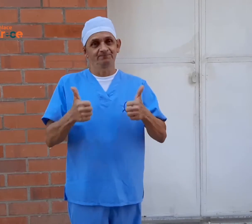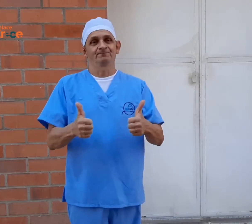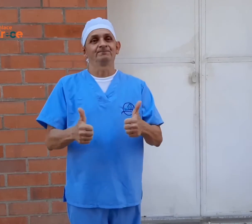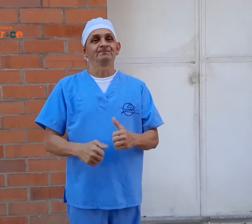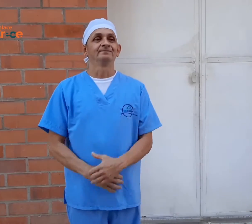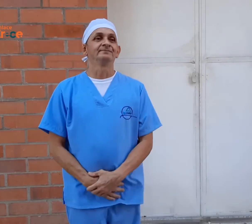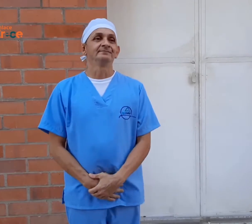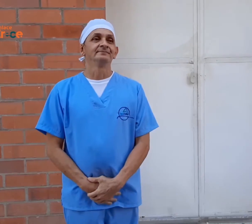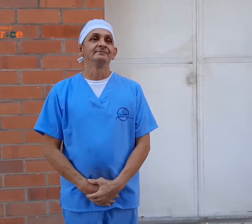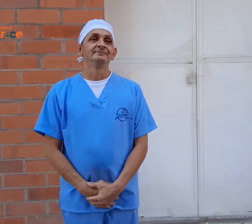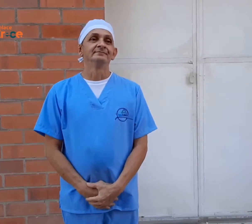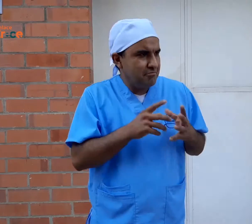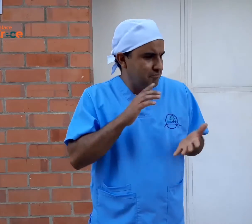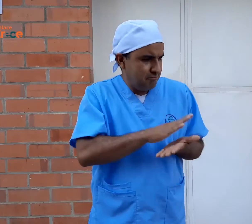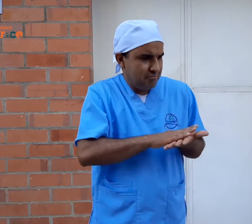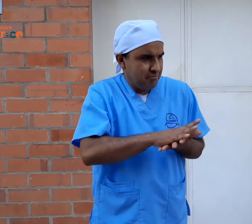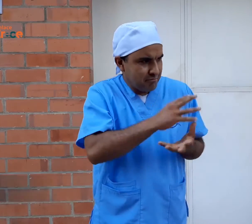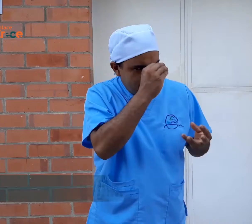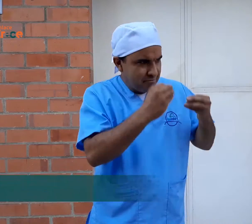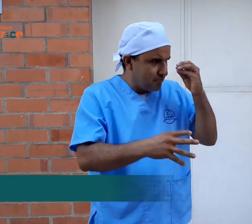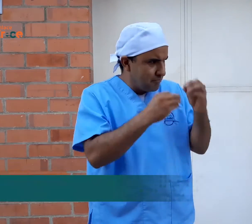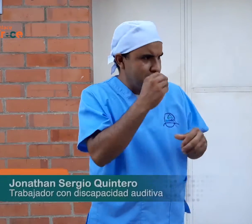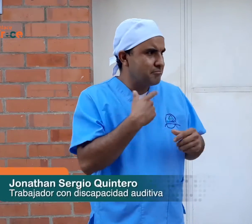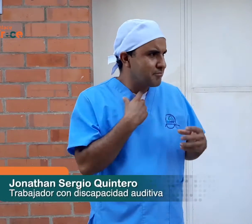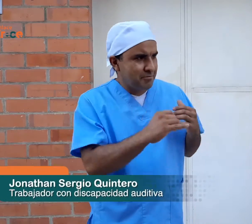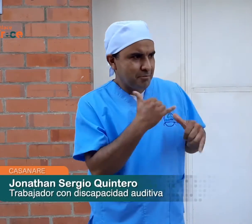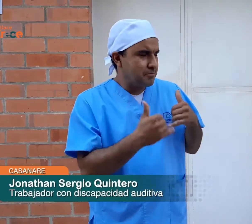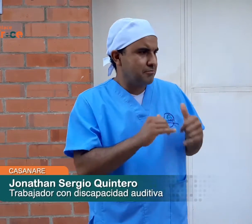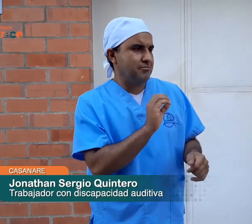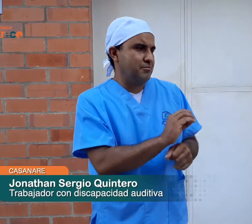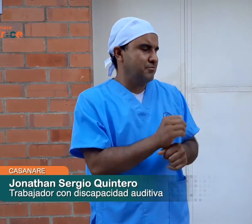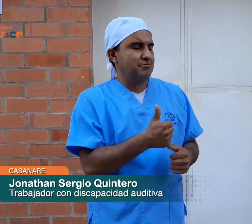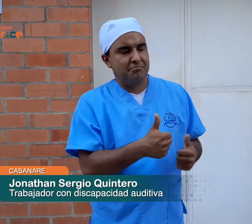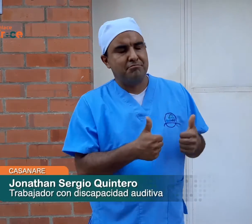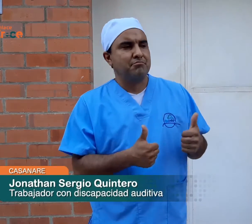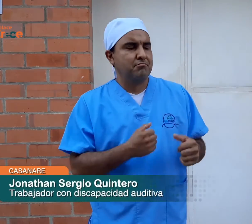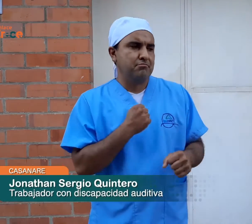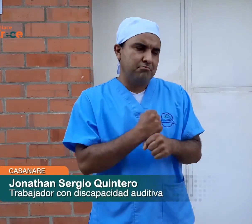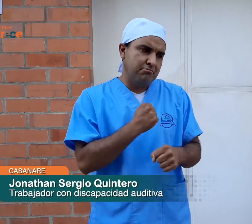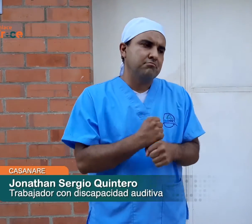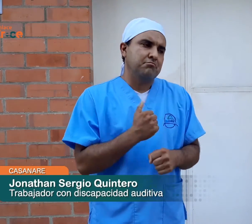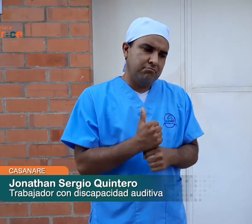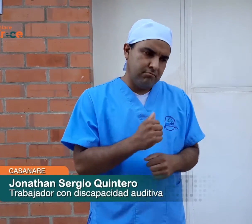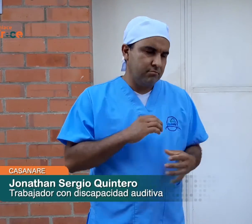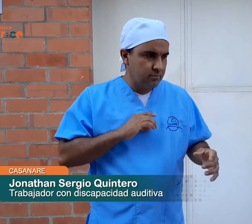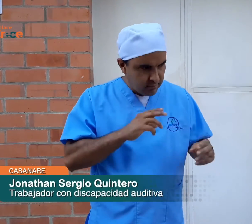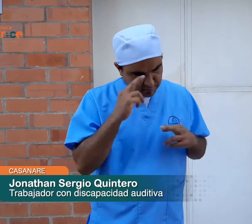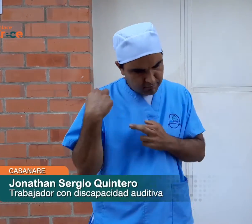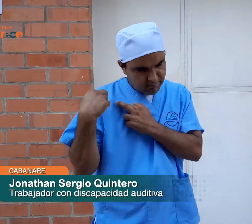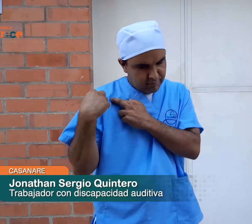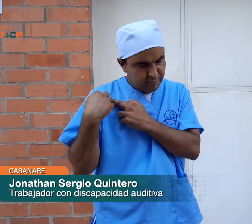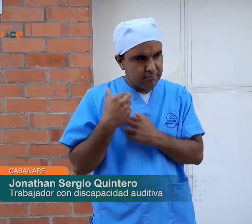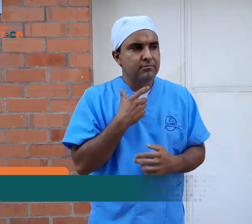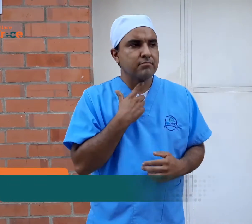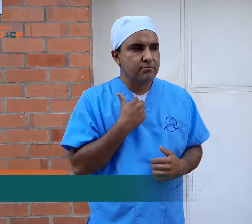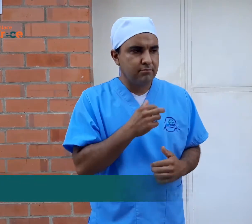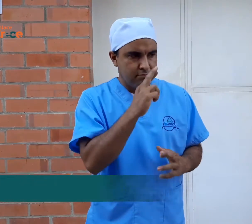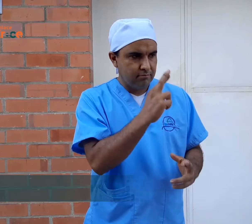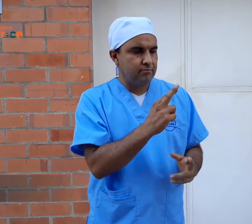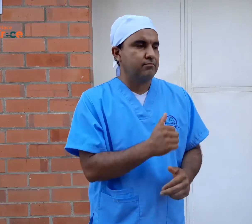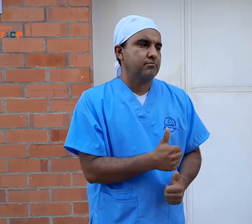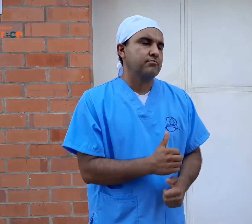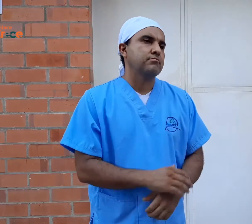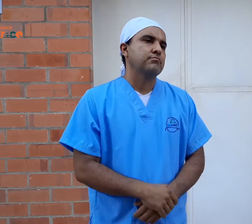continúe yo, y gracias a Dios, ¿no? Nos integramos bien, ellos aprenden señas, nos jugamos, trabajamos